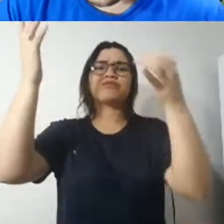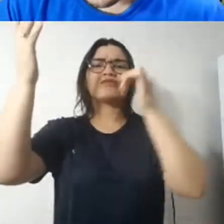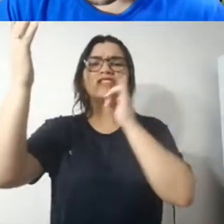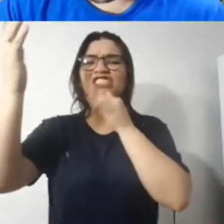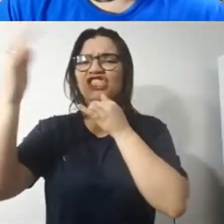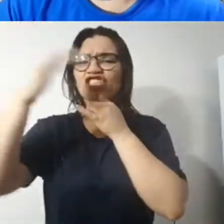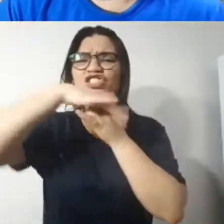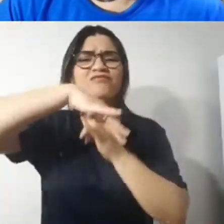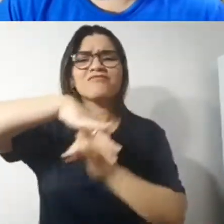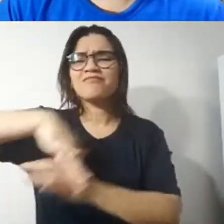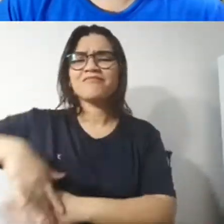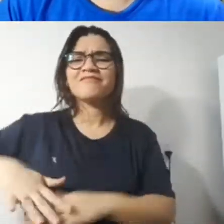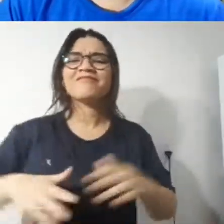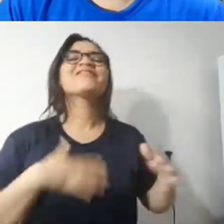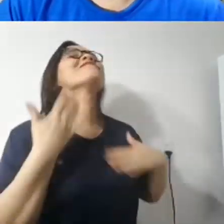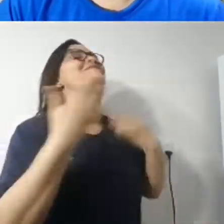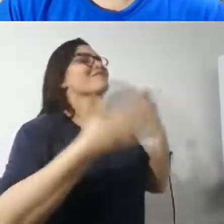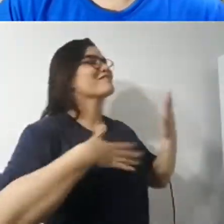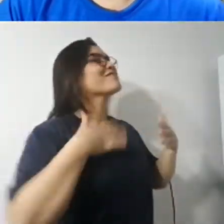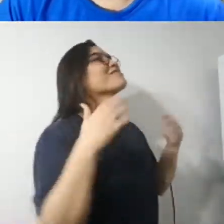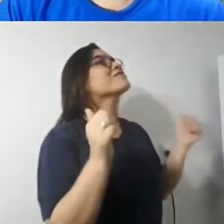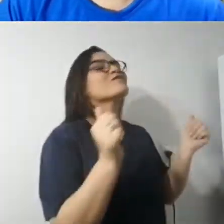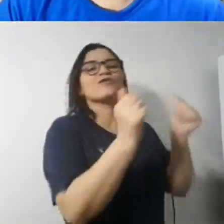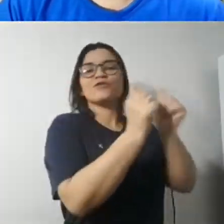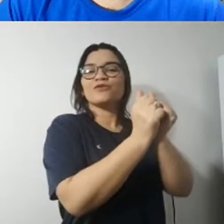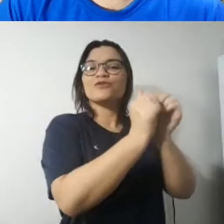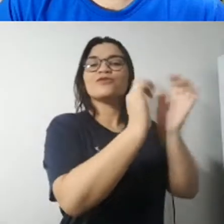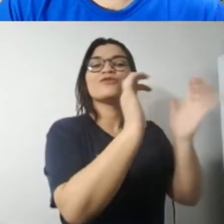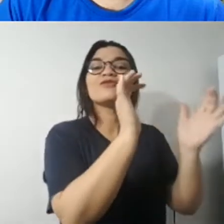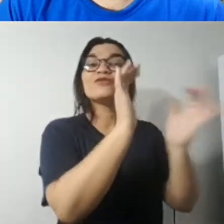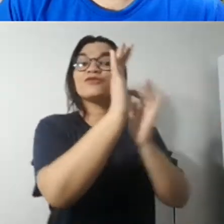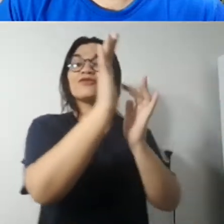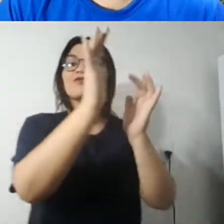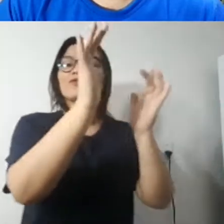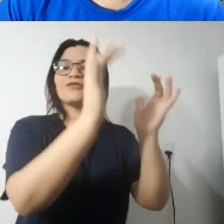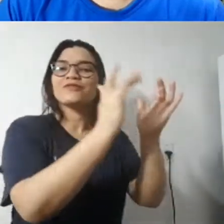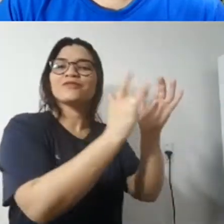Alegre estou, não há circunstância,